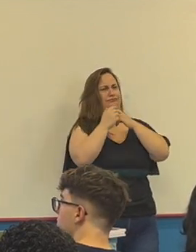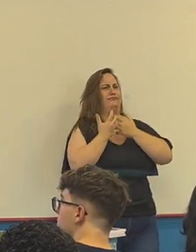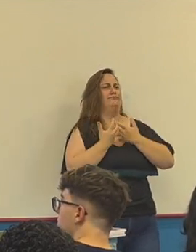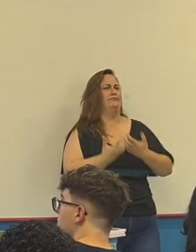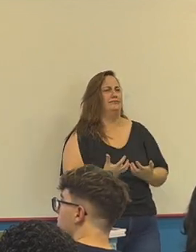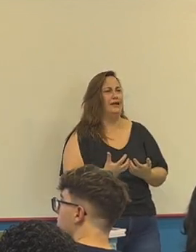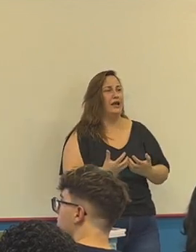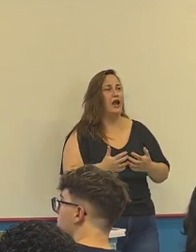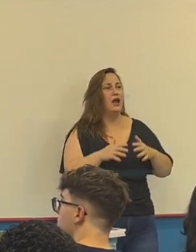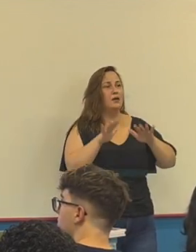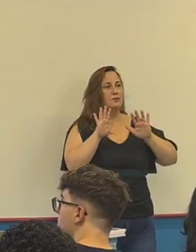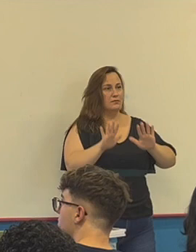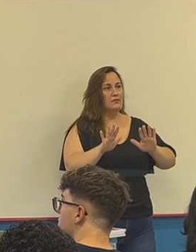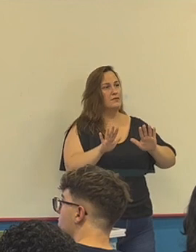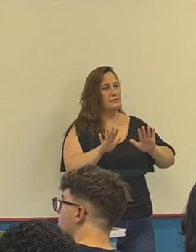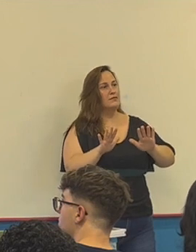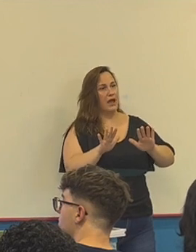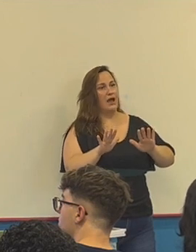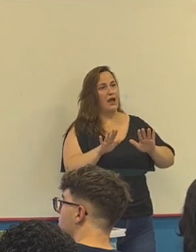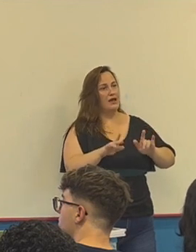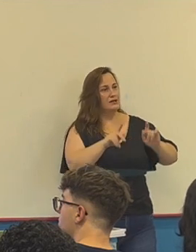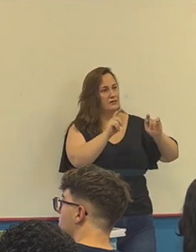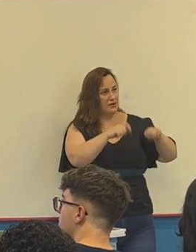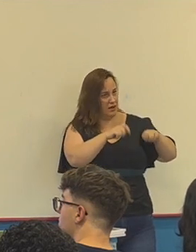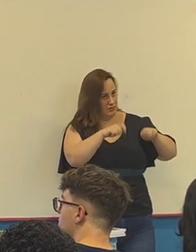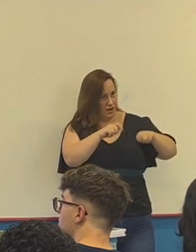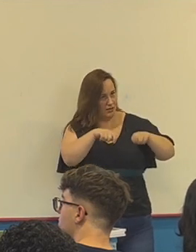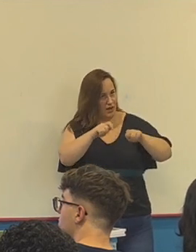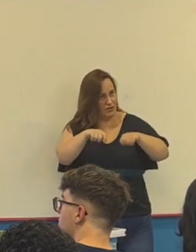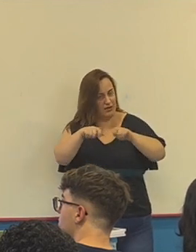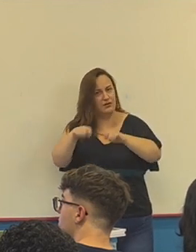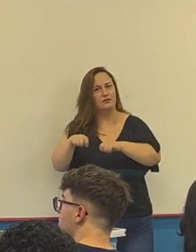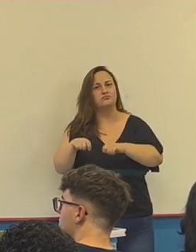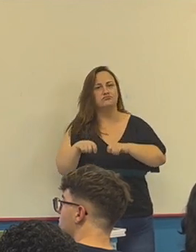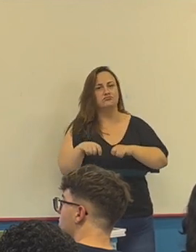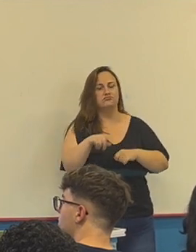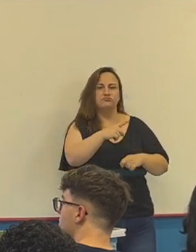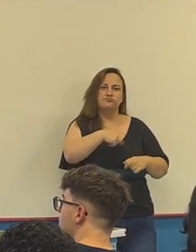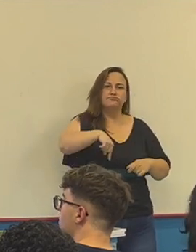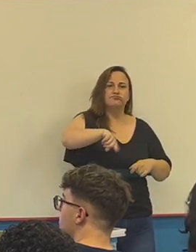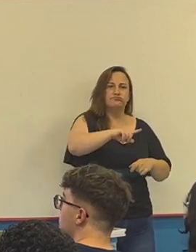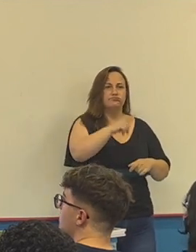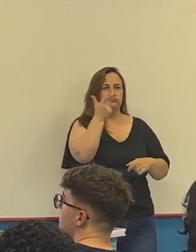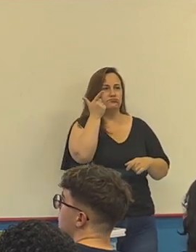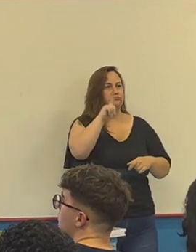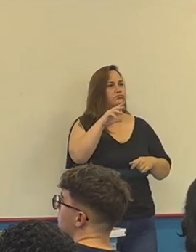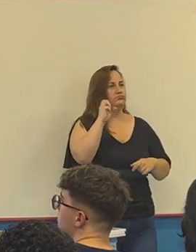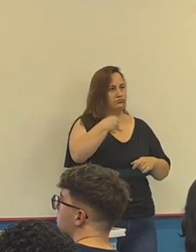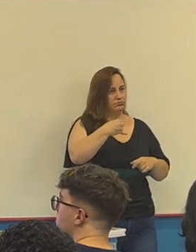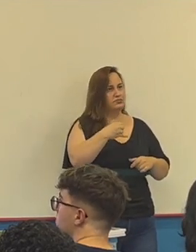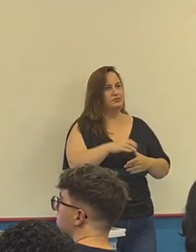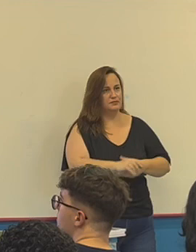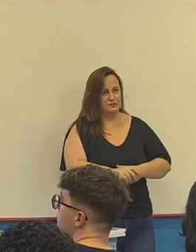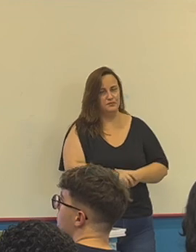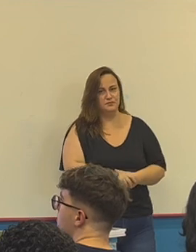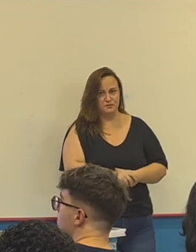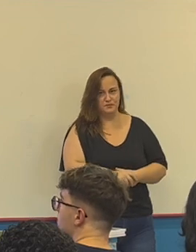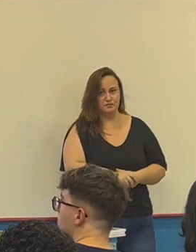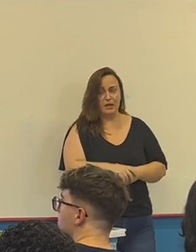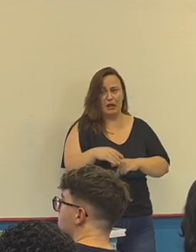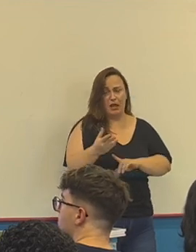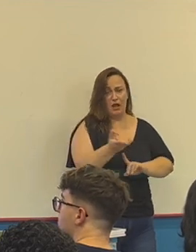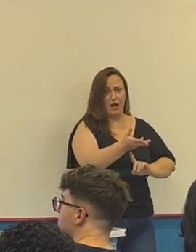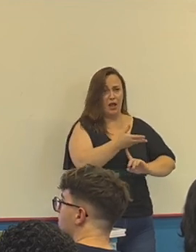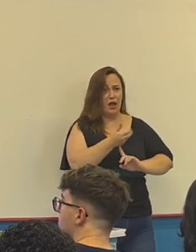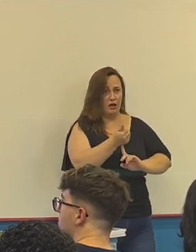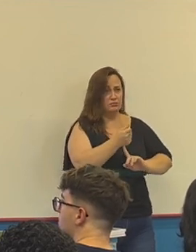é uma situação bem possível que aconteça para quem desejar trilhar esse caminho de arte, né? Tem